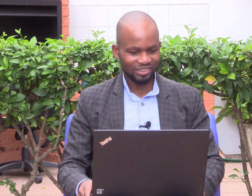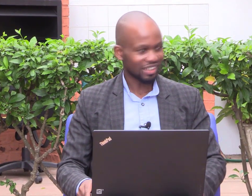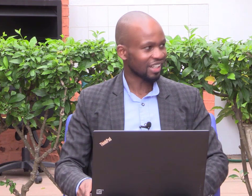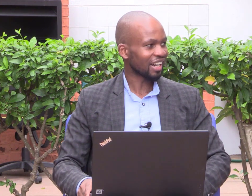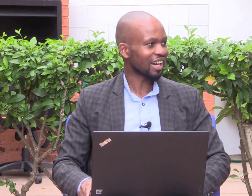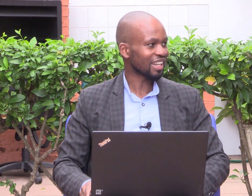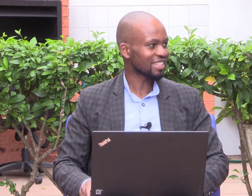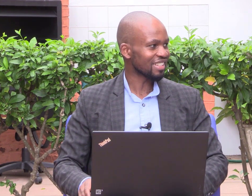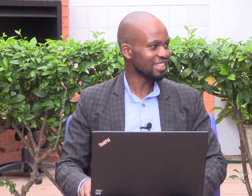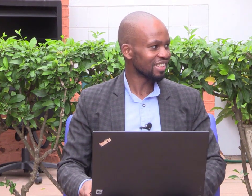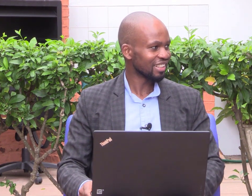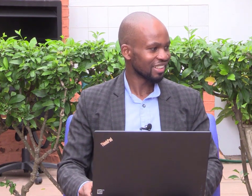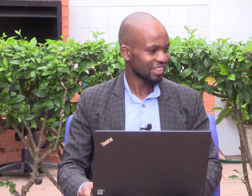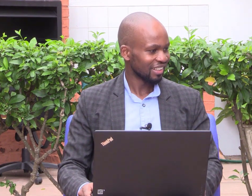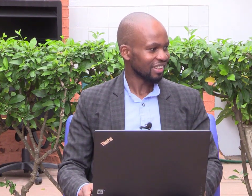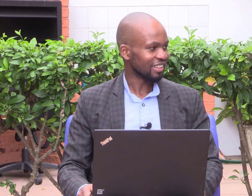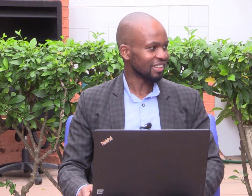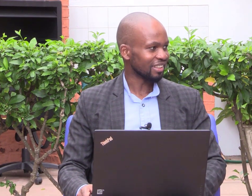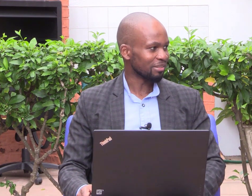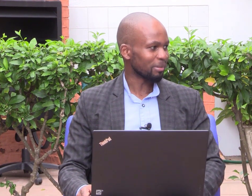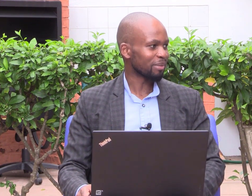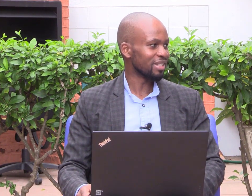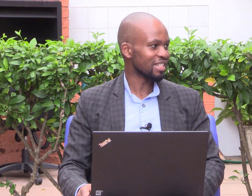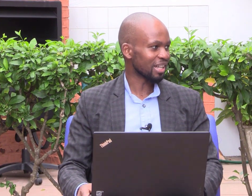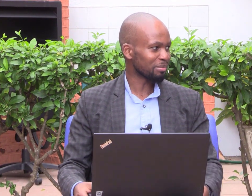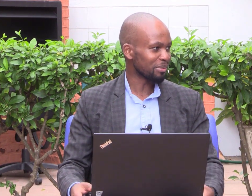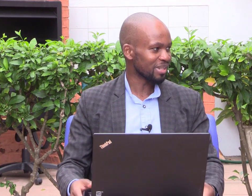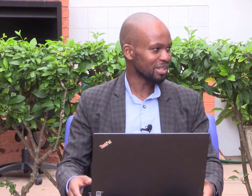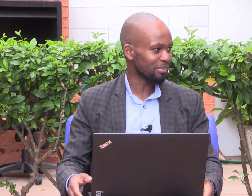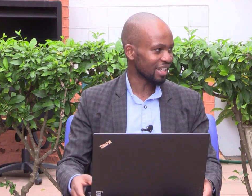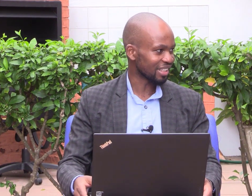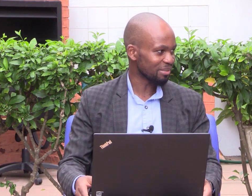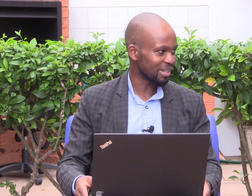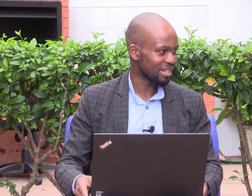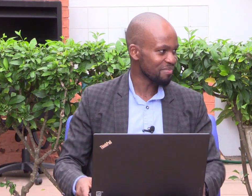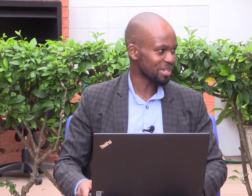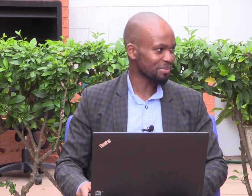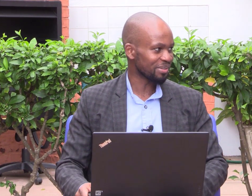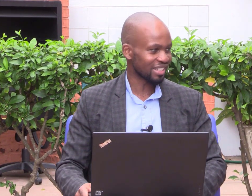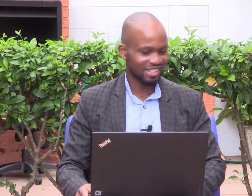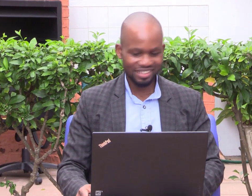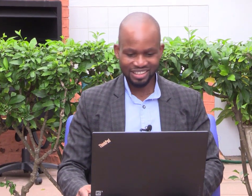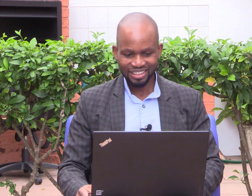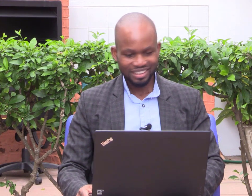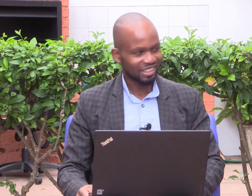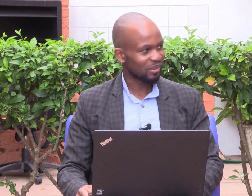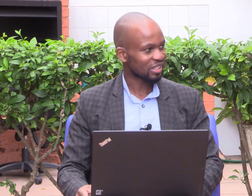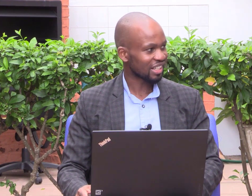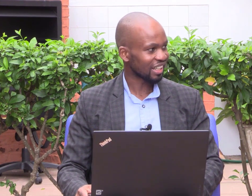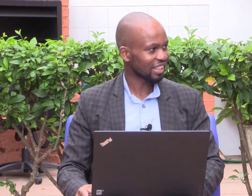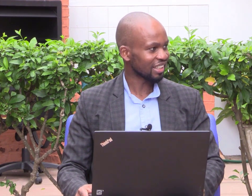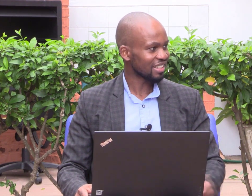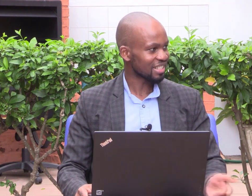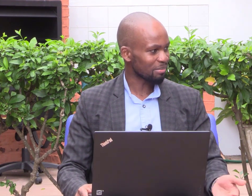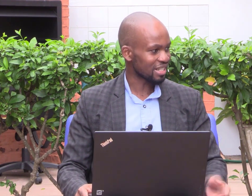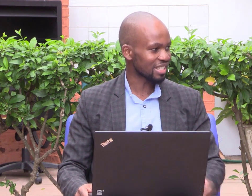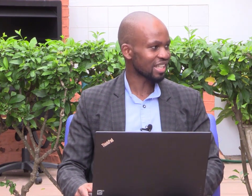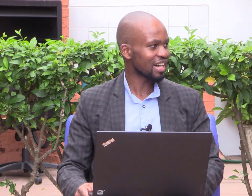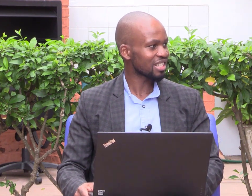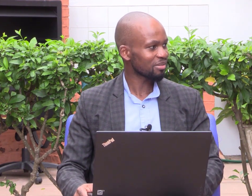colega Carla Xerinda e parabenizar pelo mês da mulher também mais uma vez. Eu gostaria que se apresentasse,